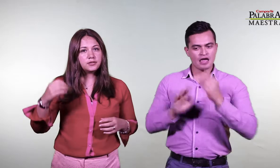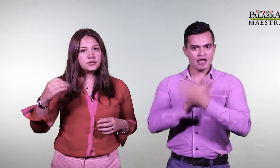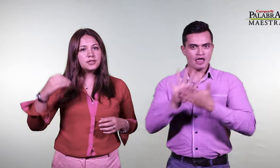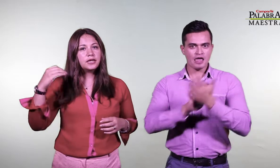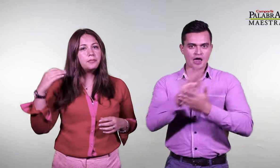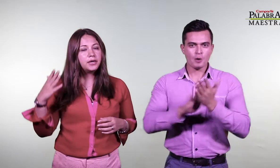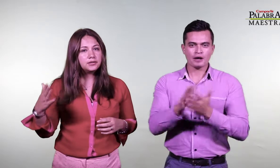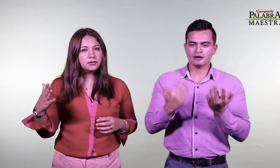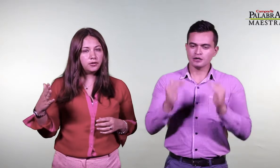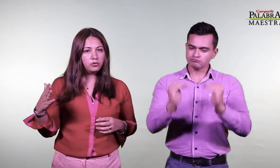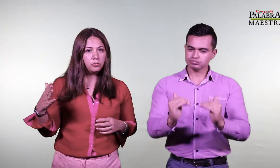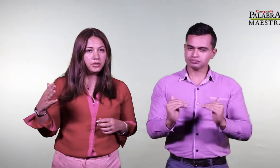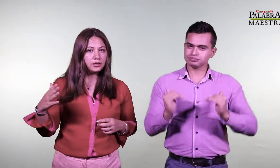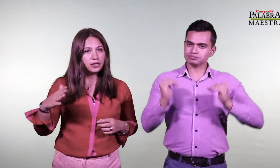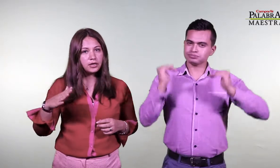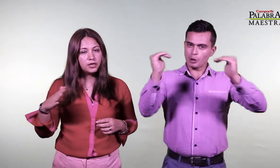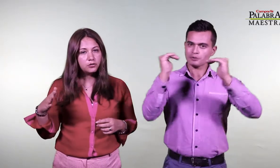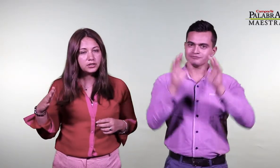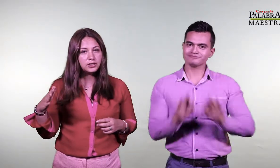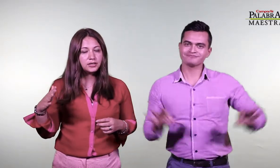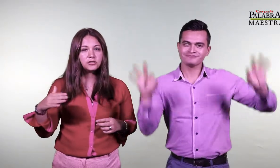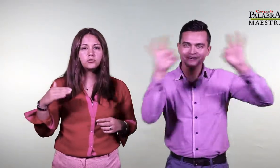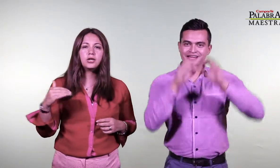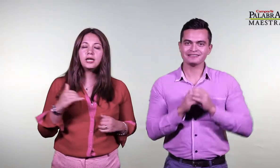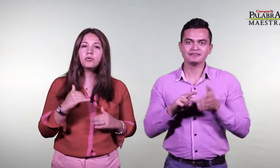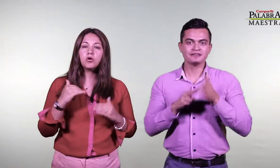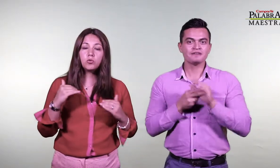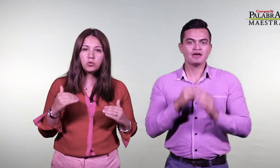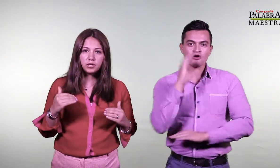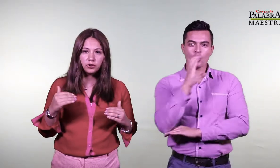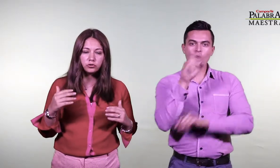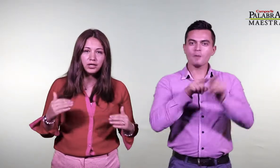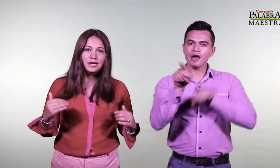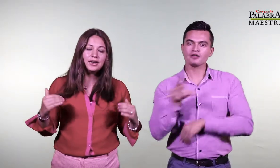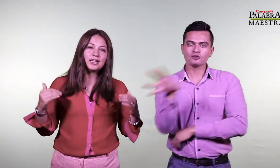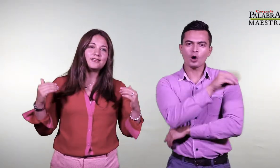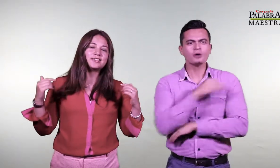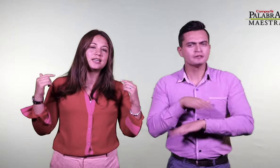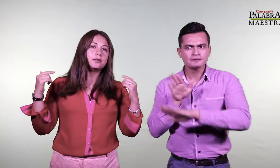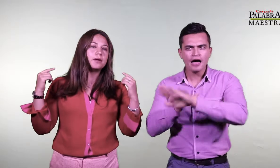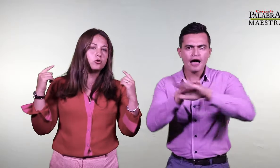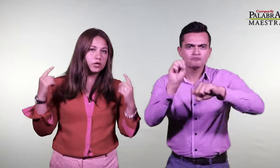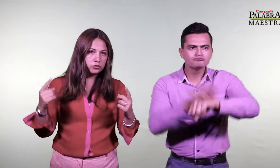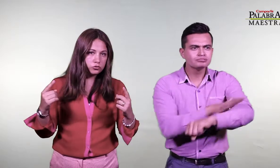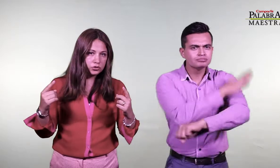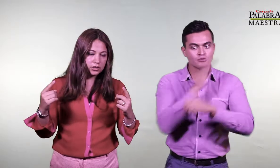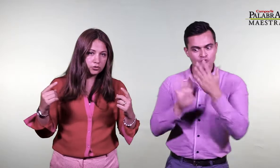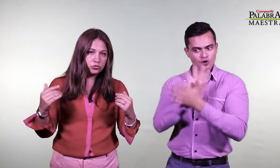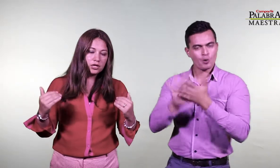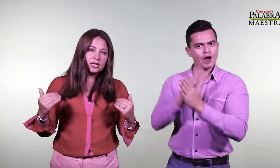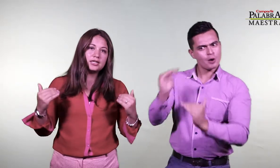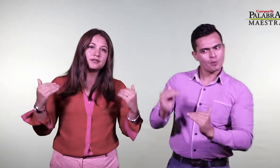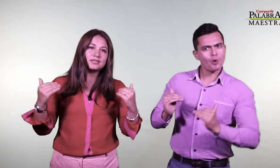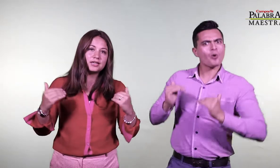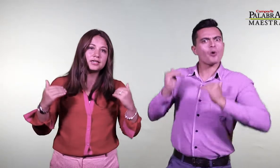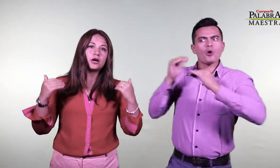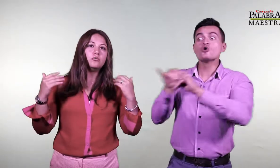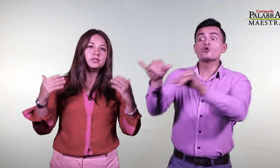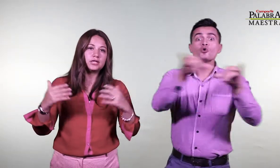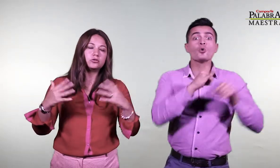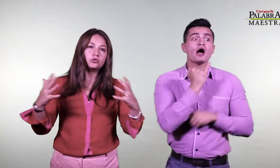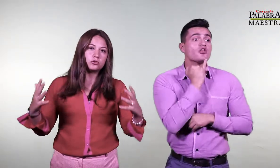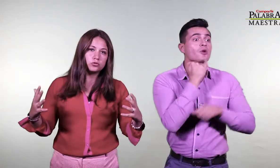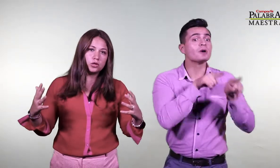lengua de señas. Es decir, que el país entero comprenda que la lengua de señas es una lengua como cualquier otra, que debe seguir mejorando su estatus y debe